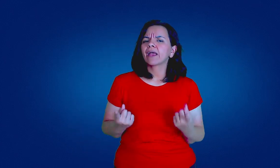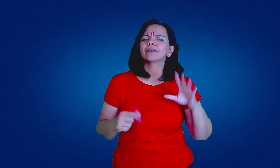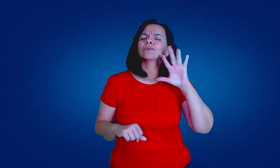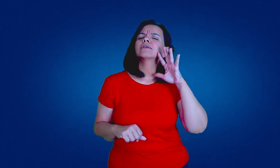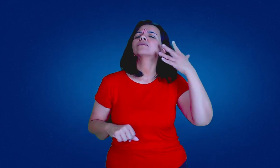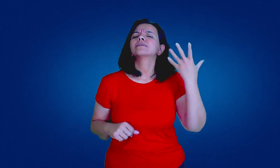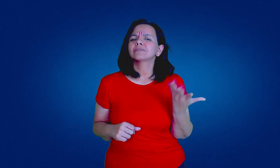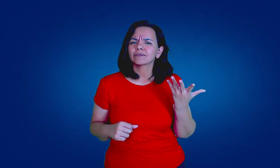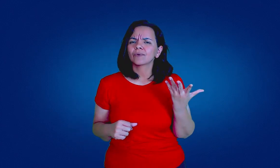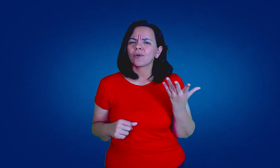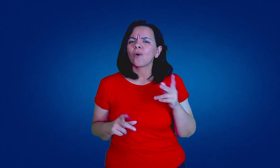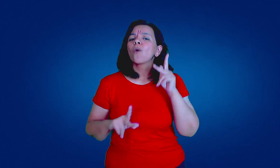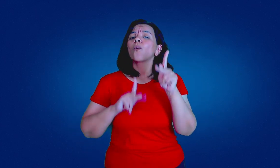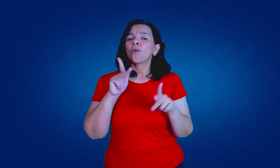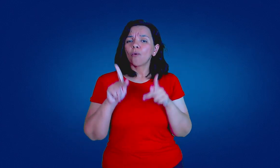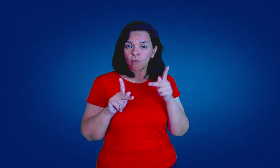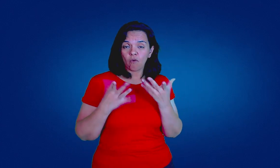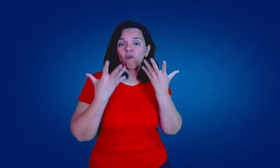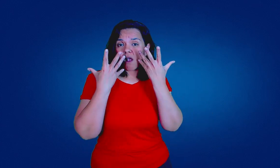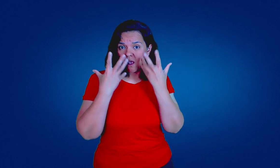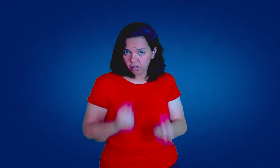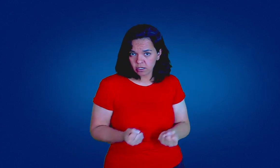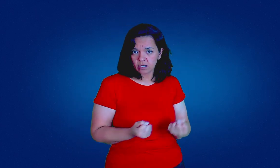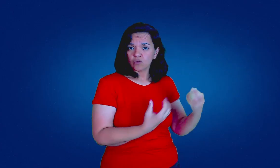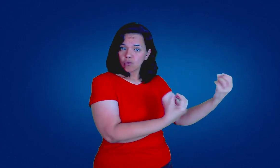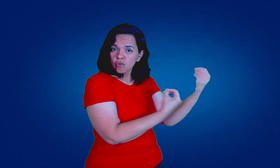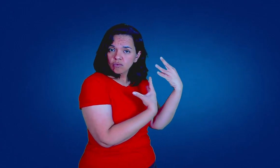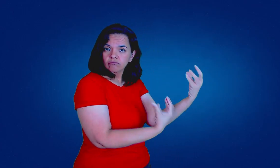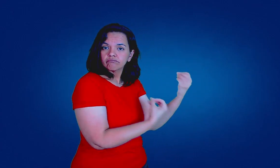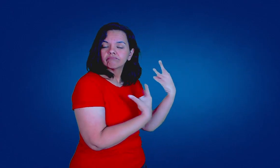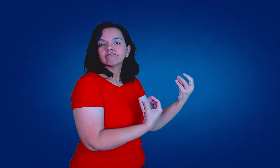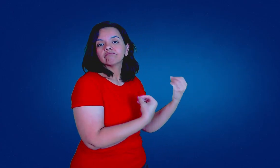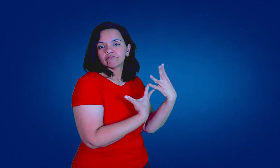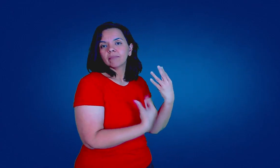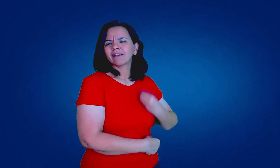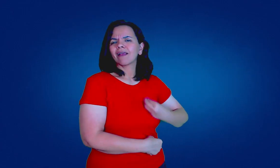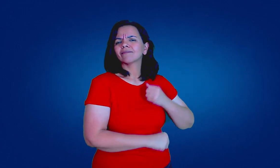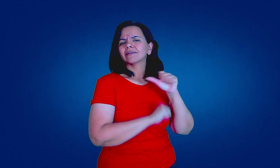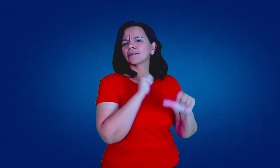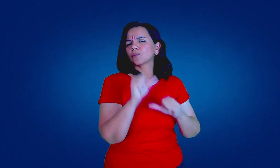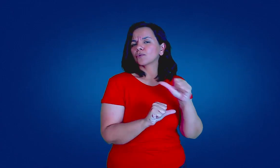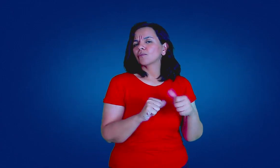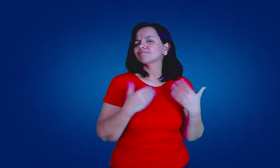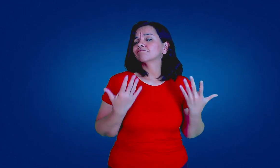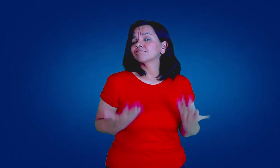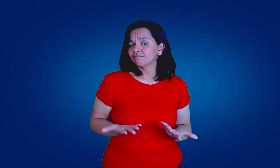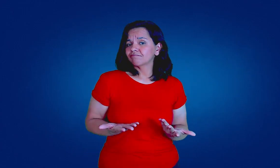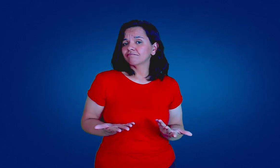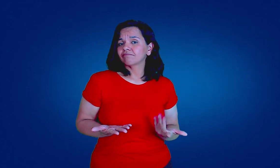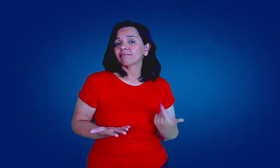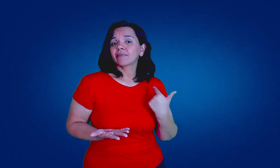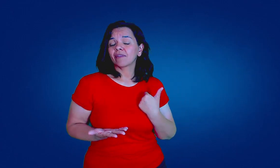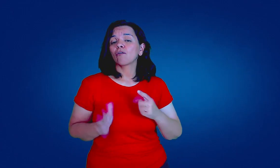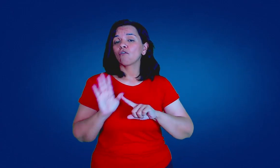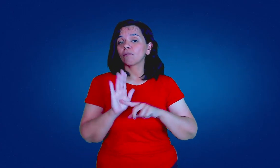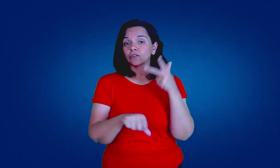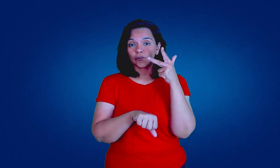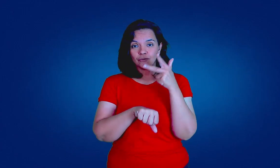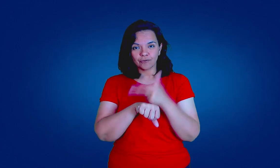seriam destruídos. Mas o que aconteceu com o povo? O povo aceitou os ensinamentos? Eles mudaram a